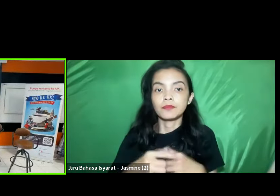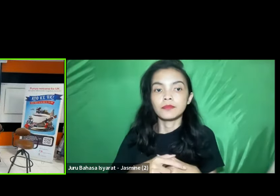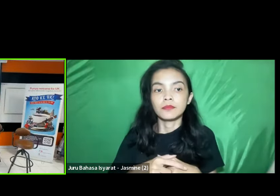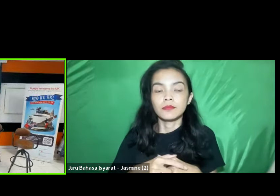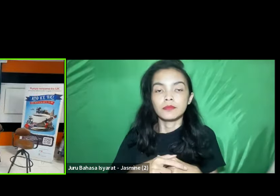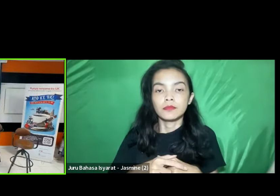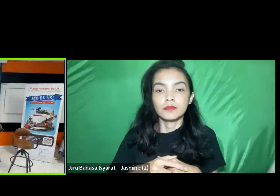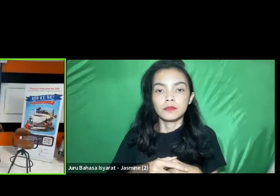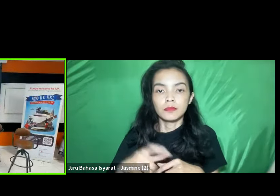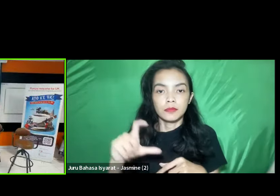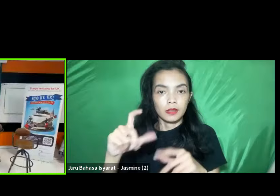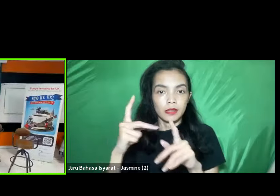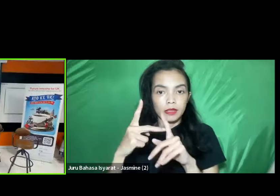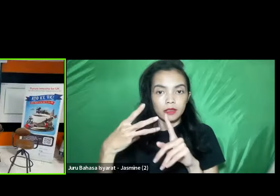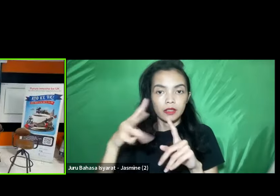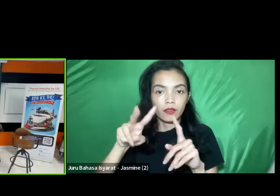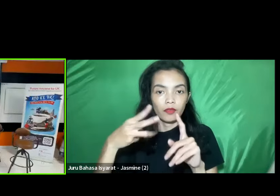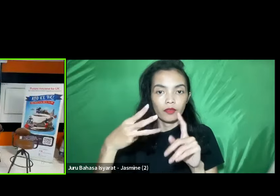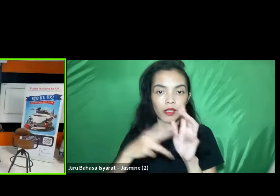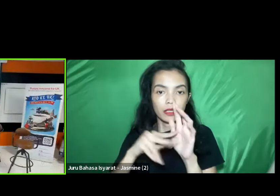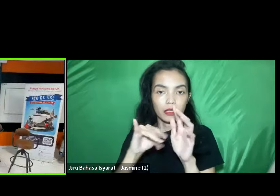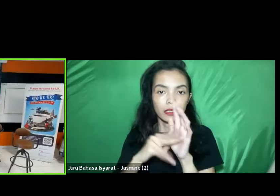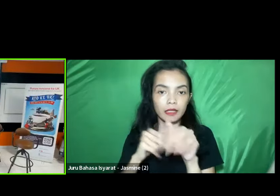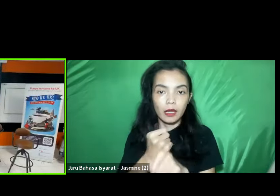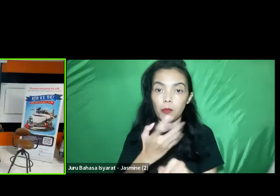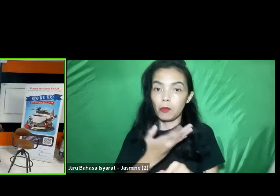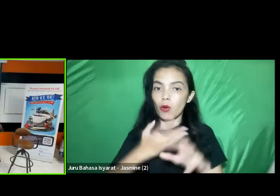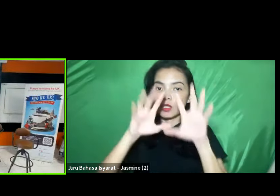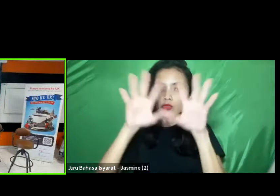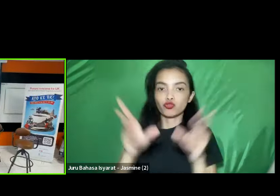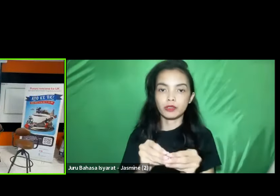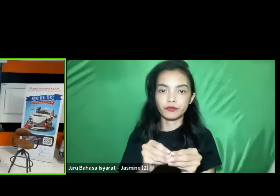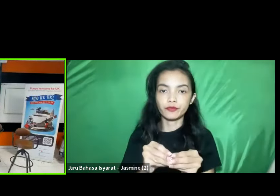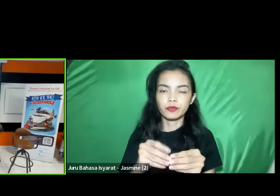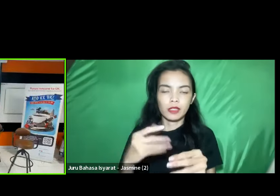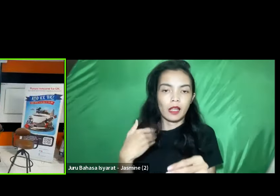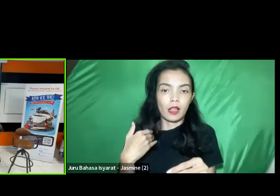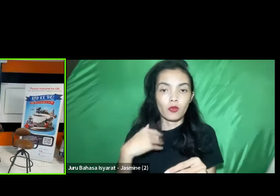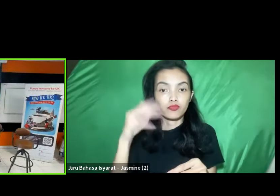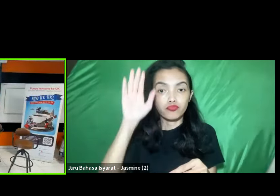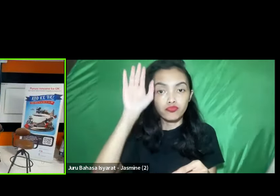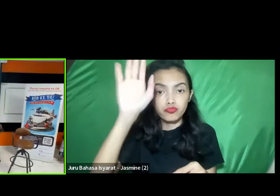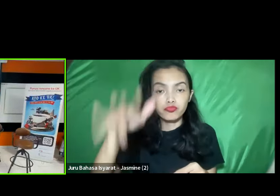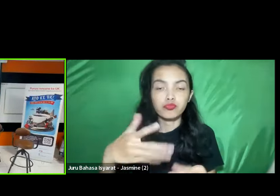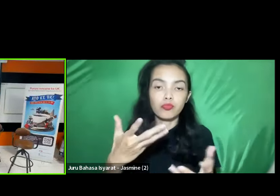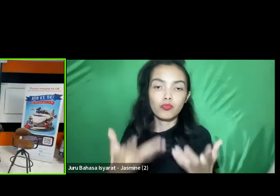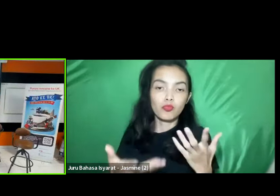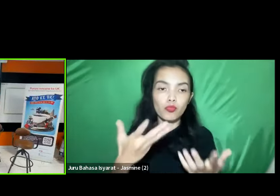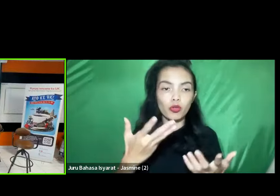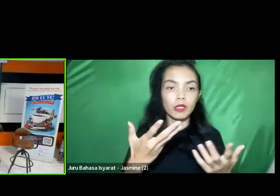prin itu kita selalu inklusif gitu Nah gak tahu nih kalau untuk presiden ke depannya jangan-jangan